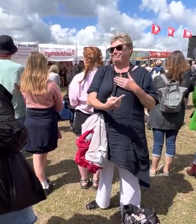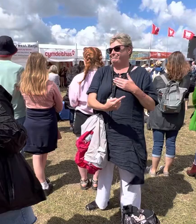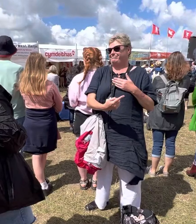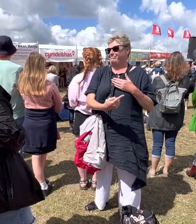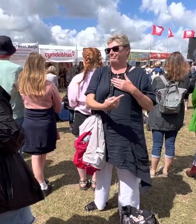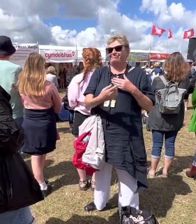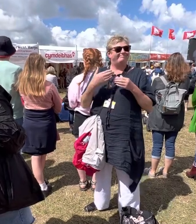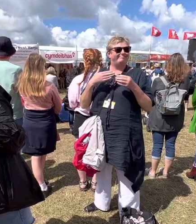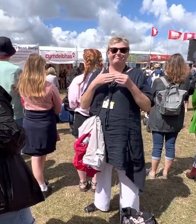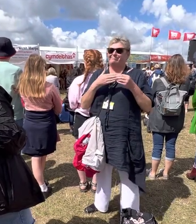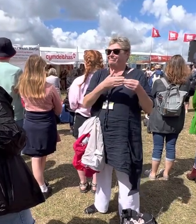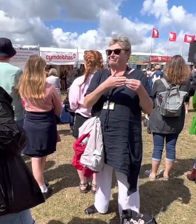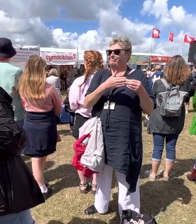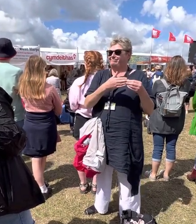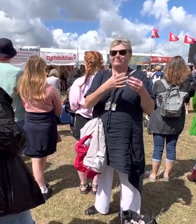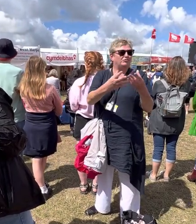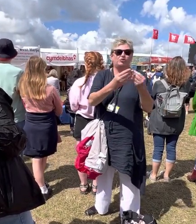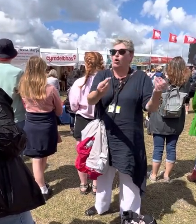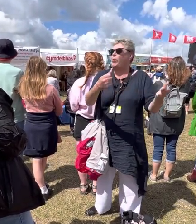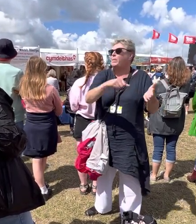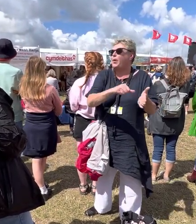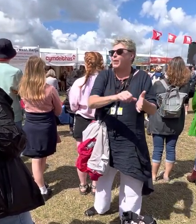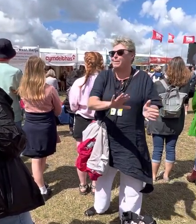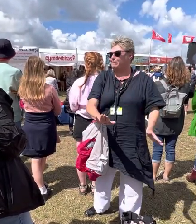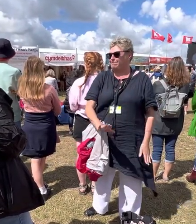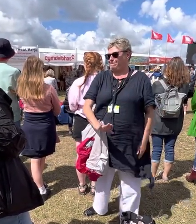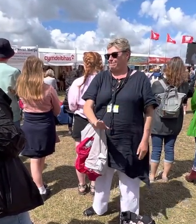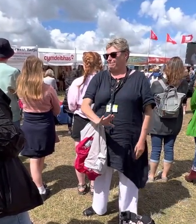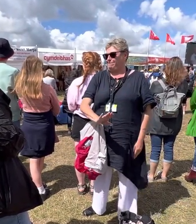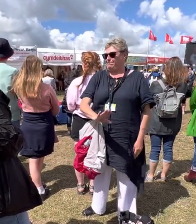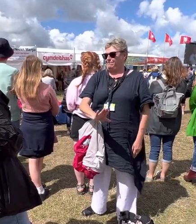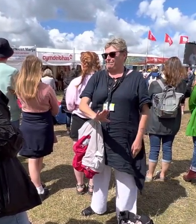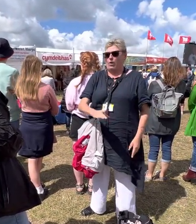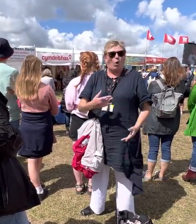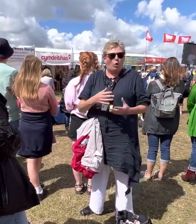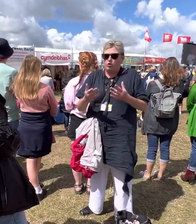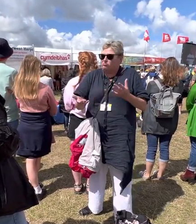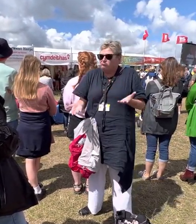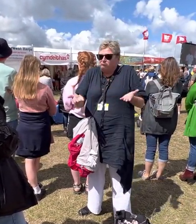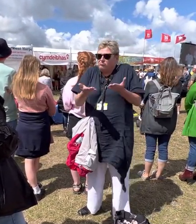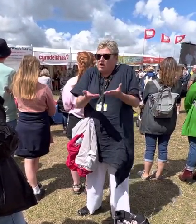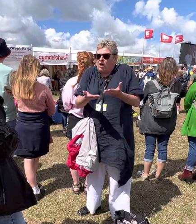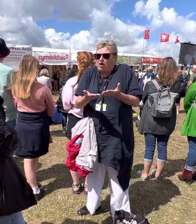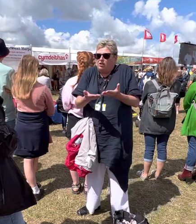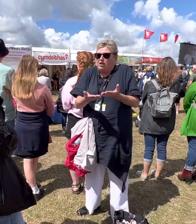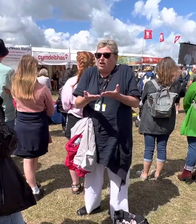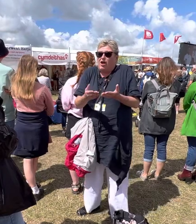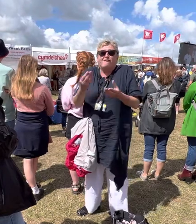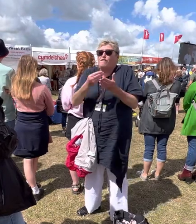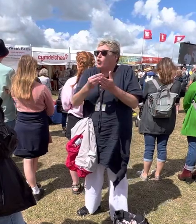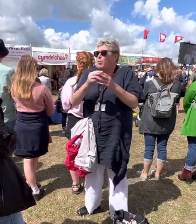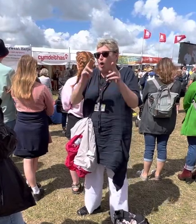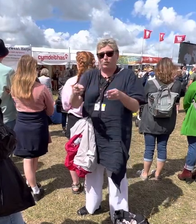at ostyngiad sylweddol yn y niferoedd neu creu mwy o gartrefi wirioneddol fforddiadwy i bobl